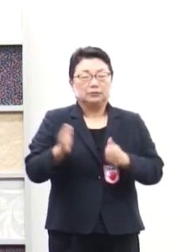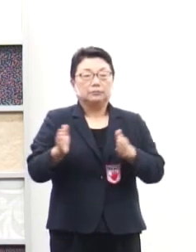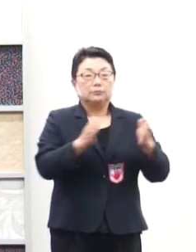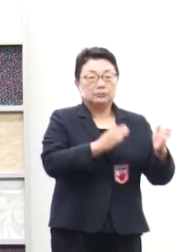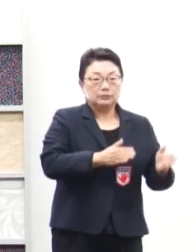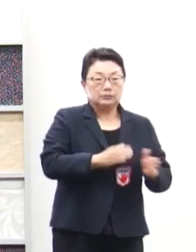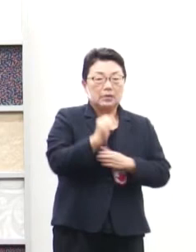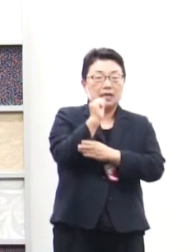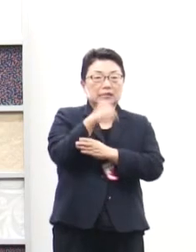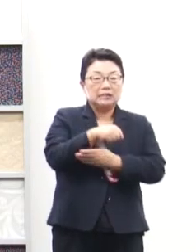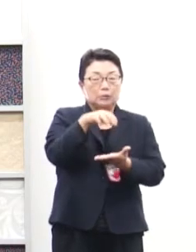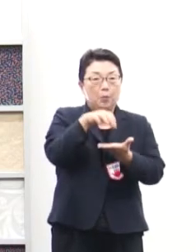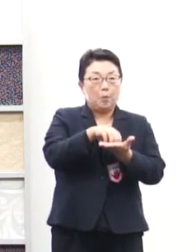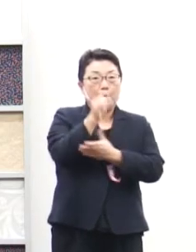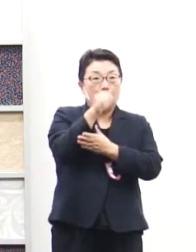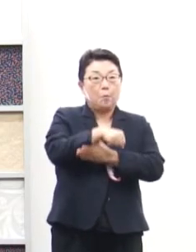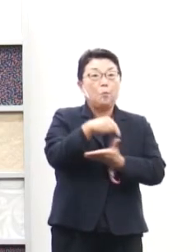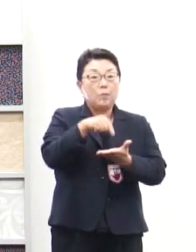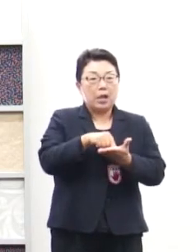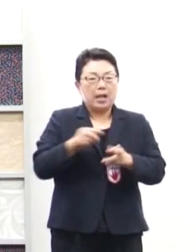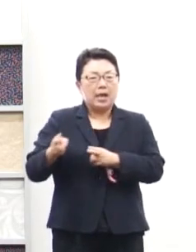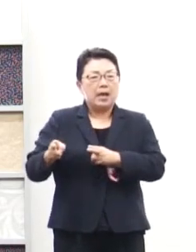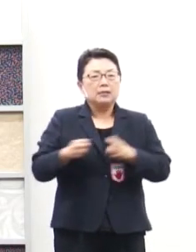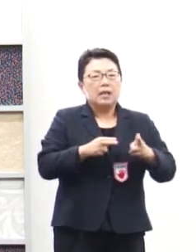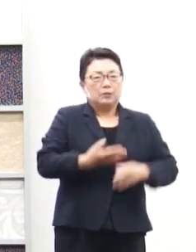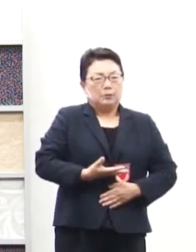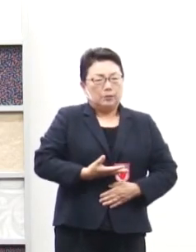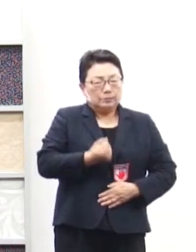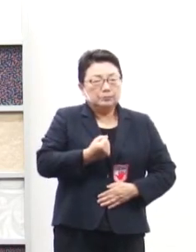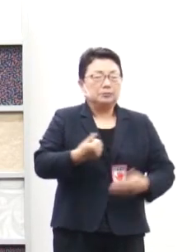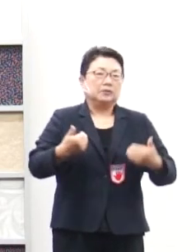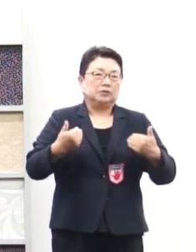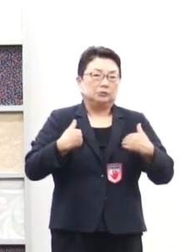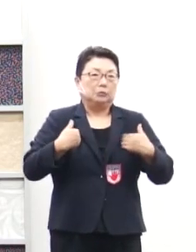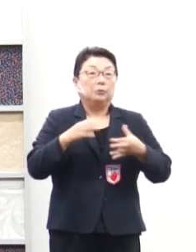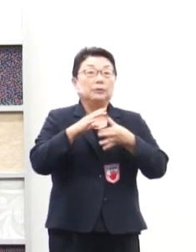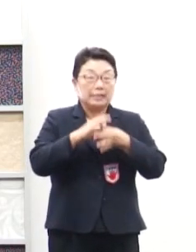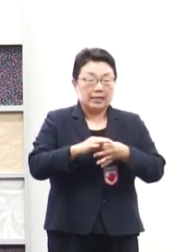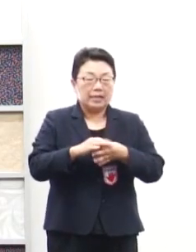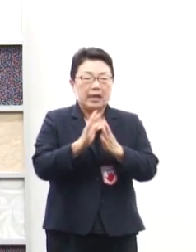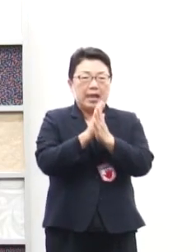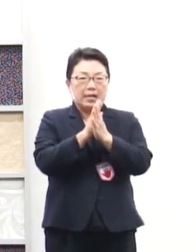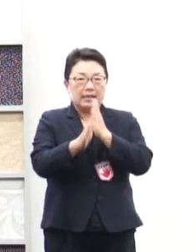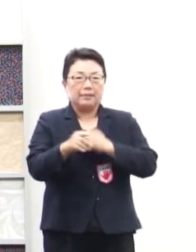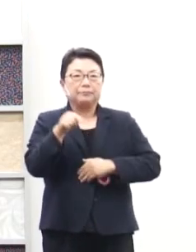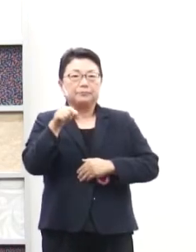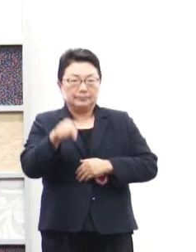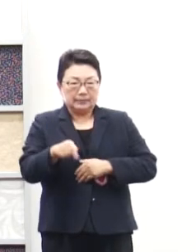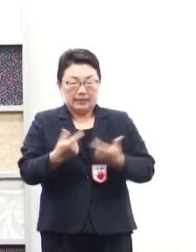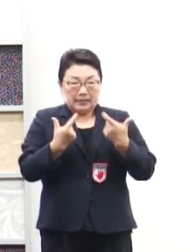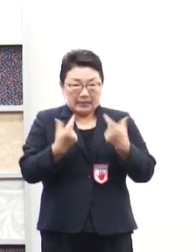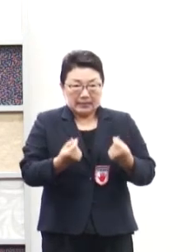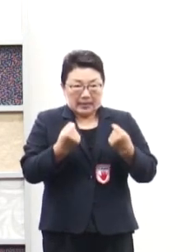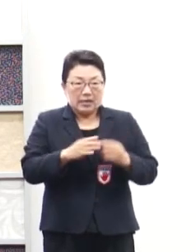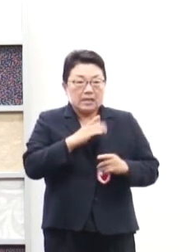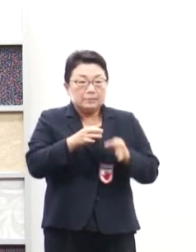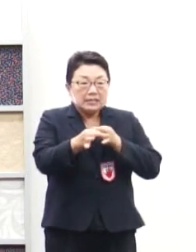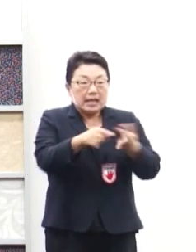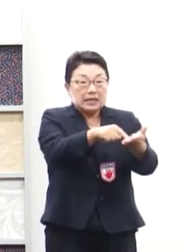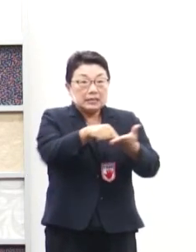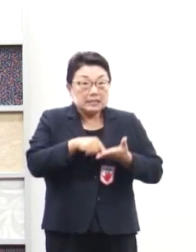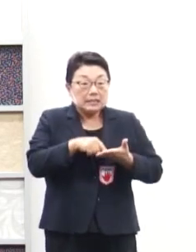認証にあたりましては制度の信頼性を確保するべく、まずは県としてしっかりと現地調査